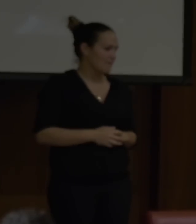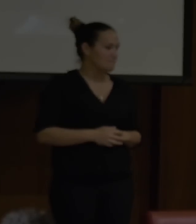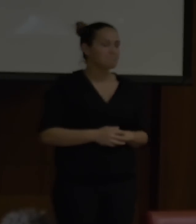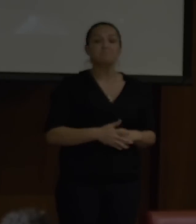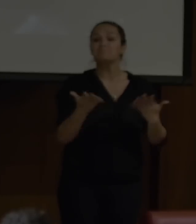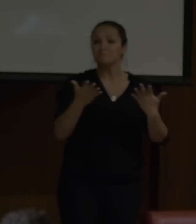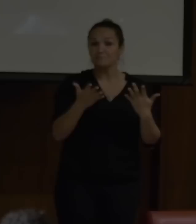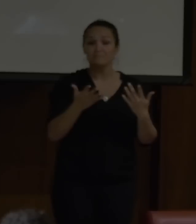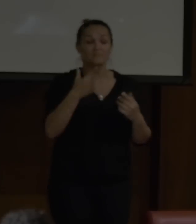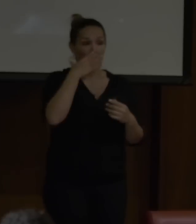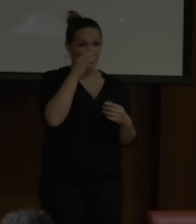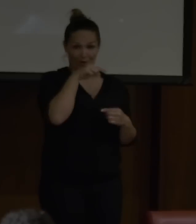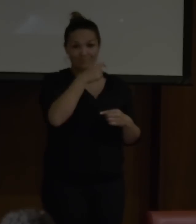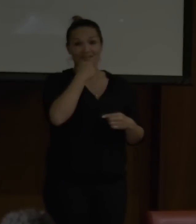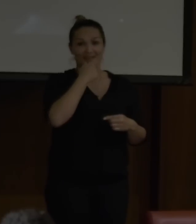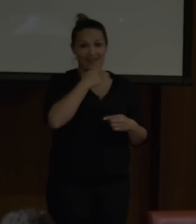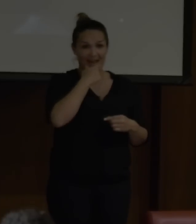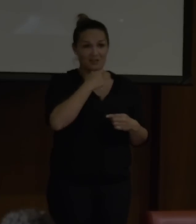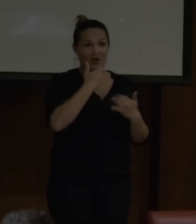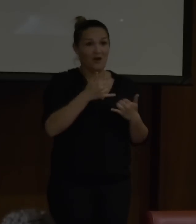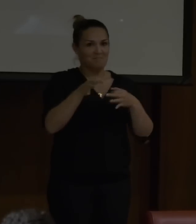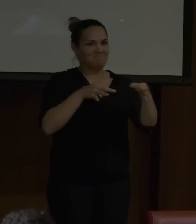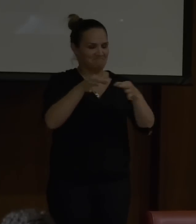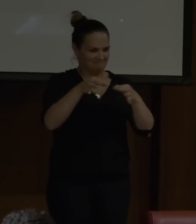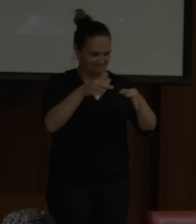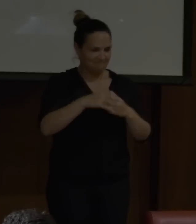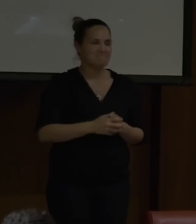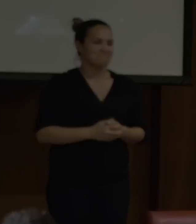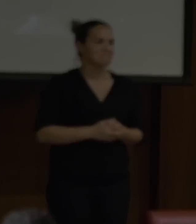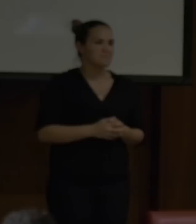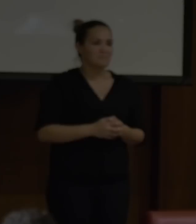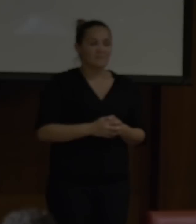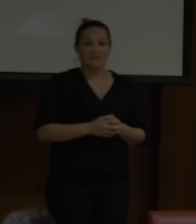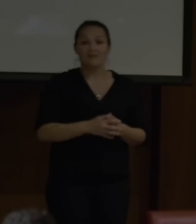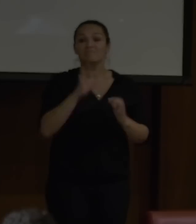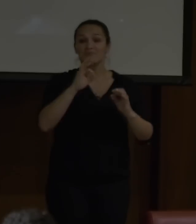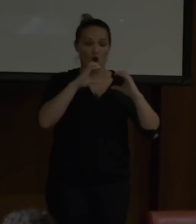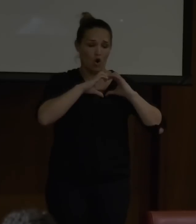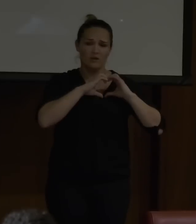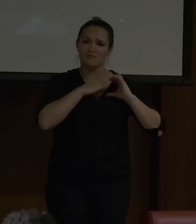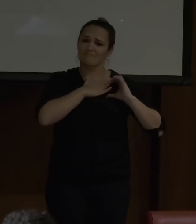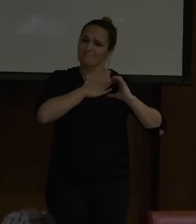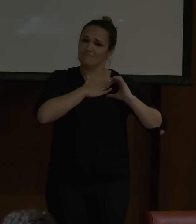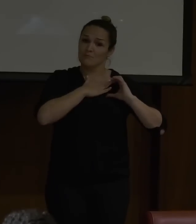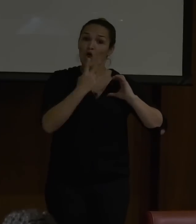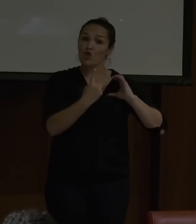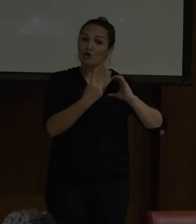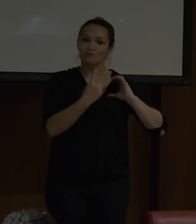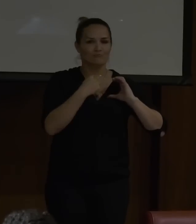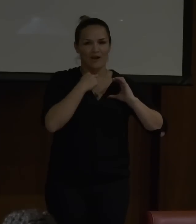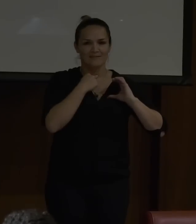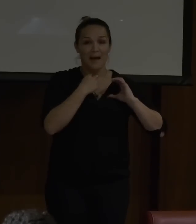Pero el corazón de Leandro, y aquí viene lo bueno, era demasiado grande. 2 mujeres no eran suficientes